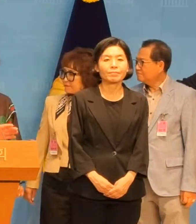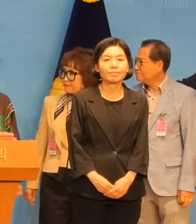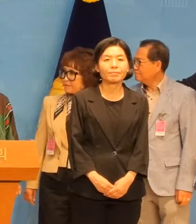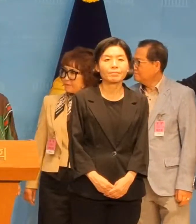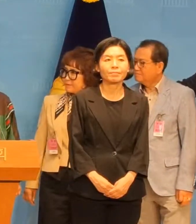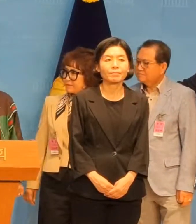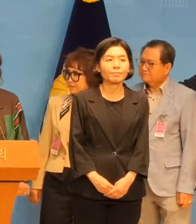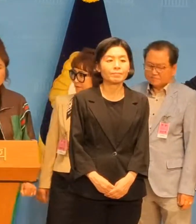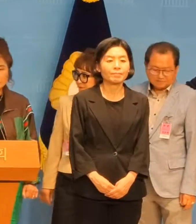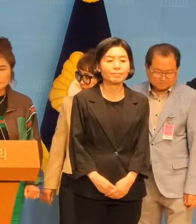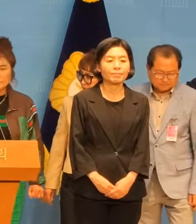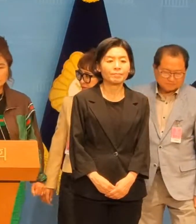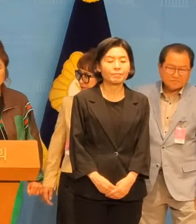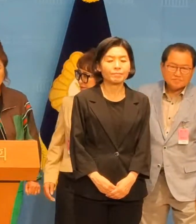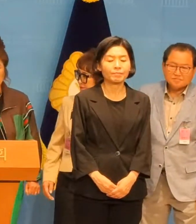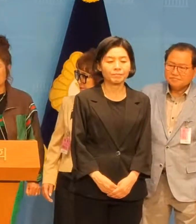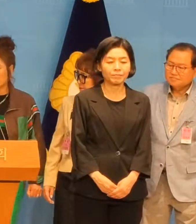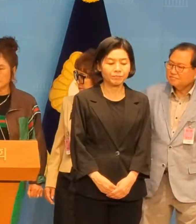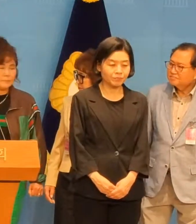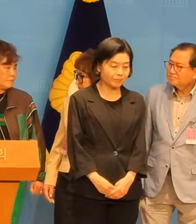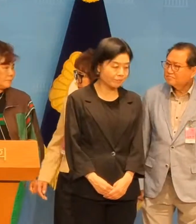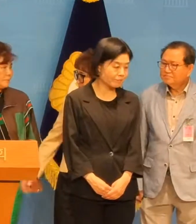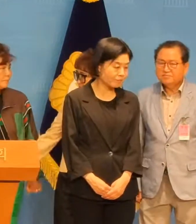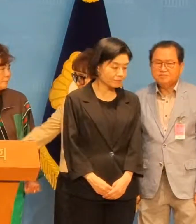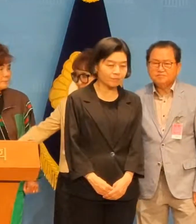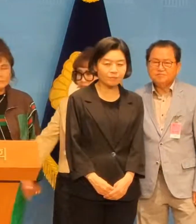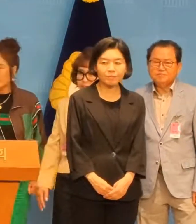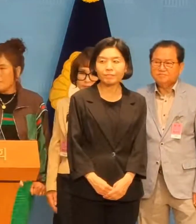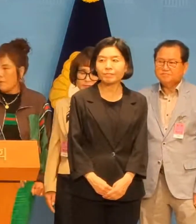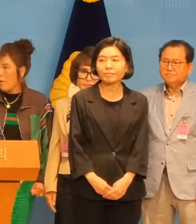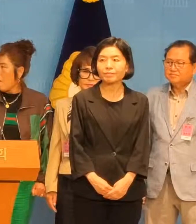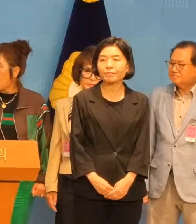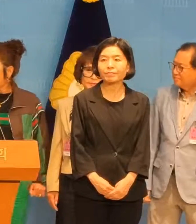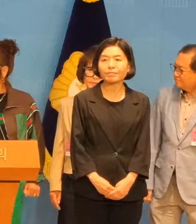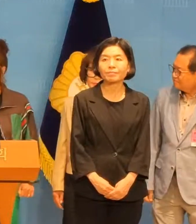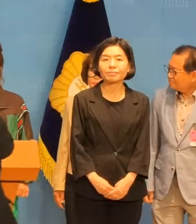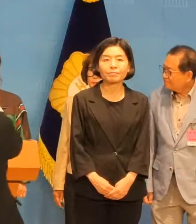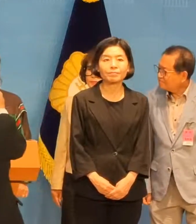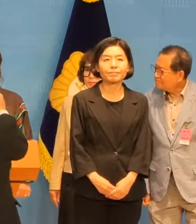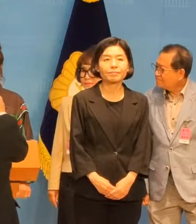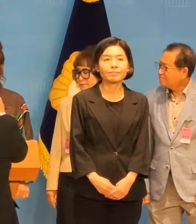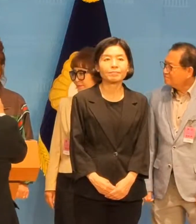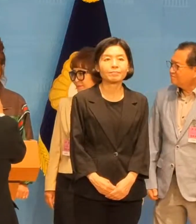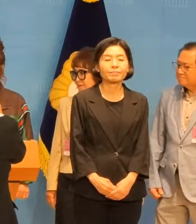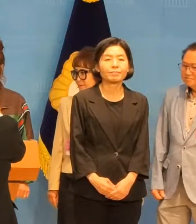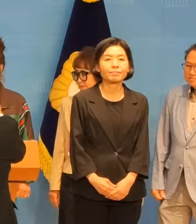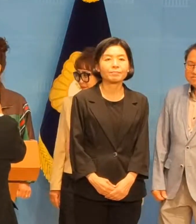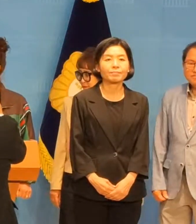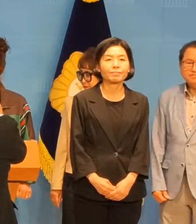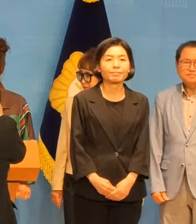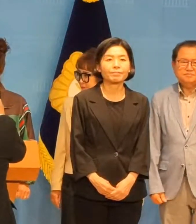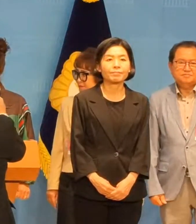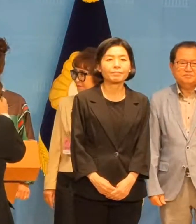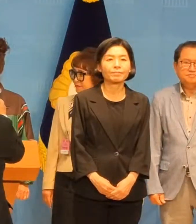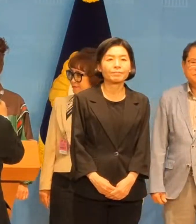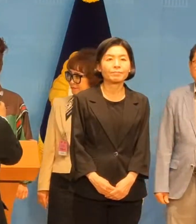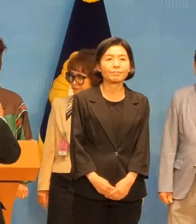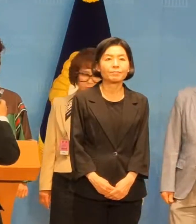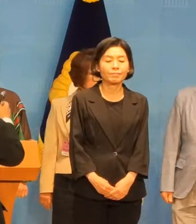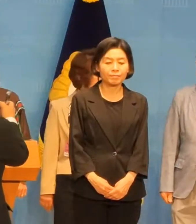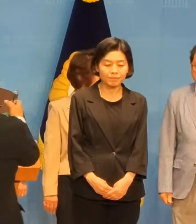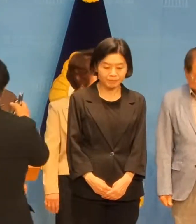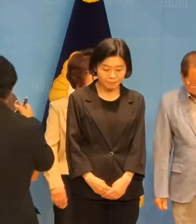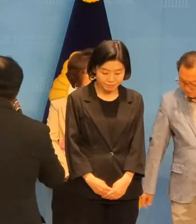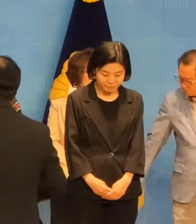뒤로 옆으로 조금 제 때문에 뒤에 가리니까. 조금 옆으로 그렇지. 그럼 얼굴이